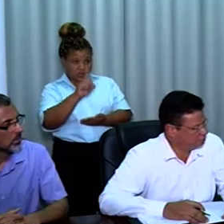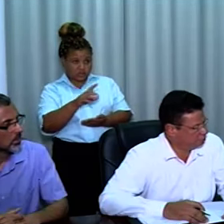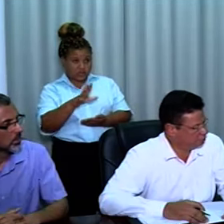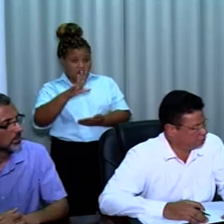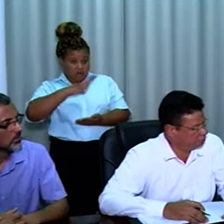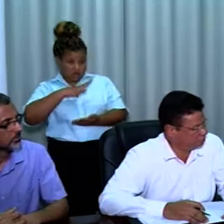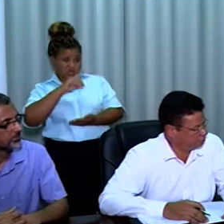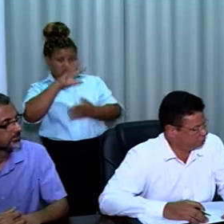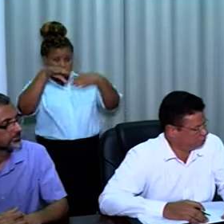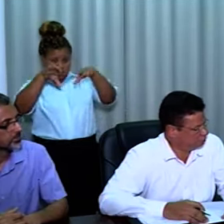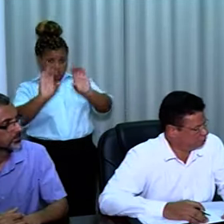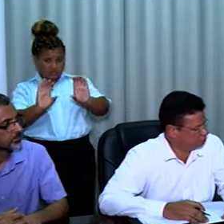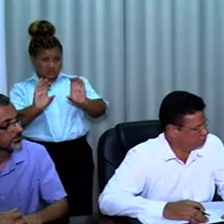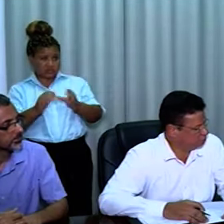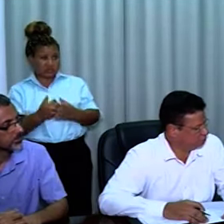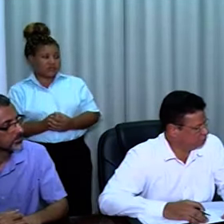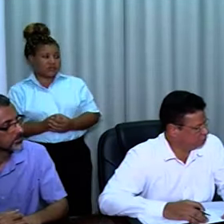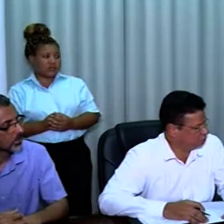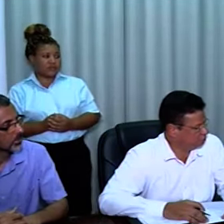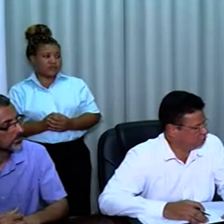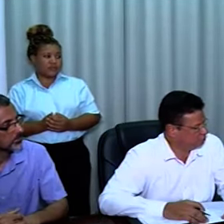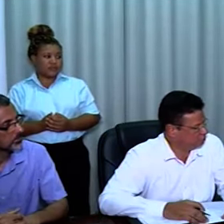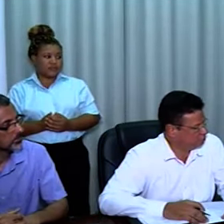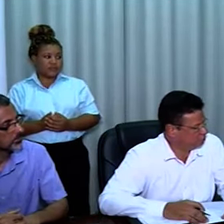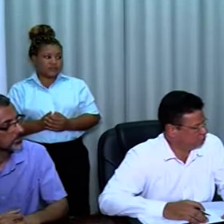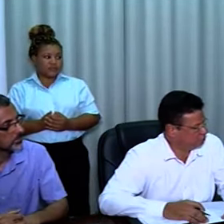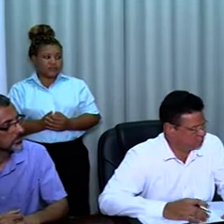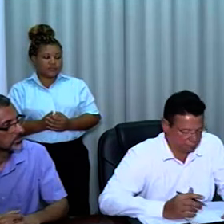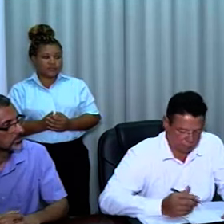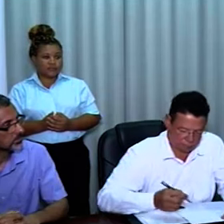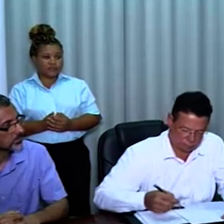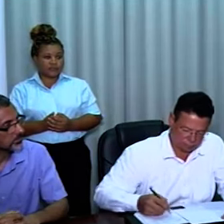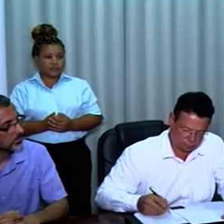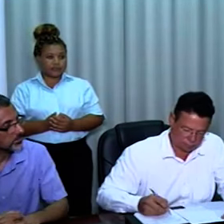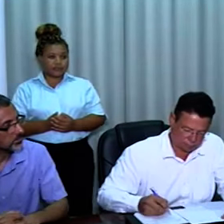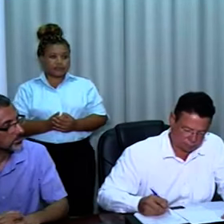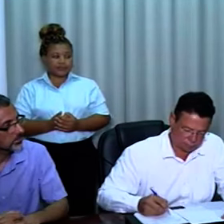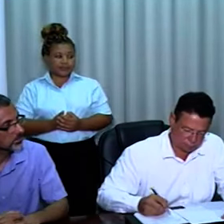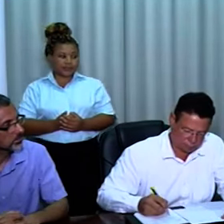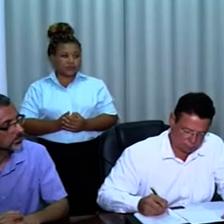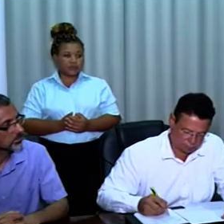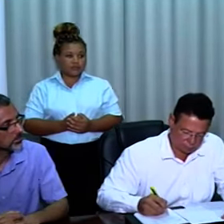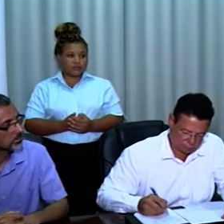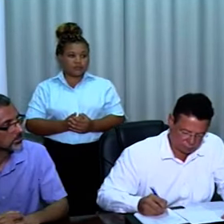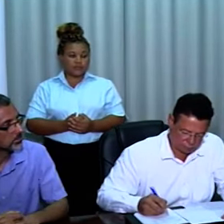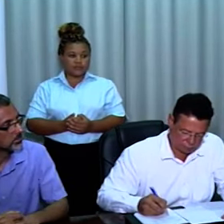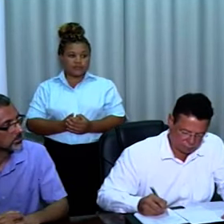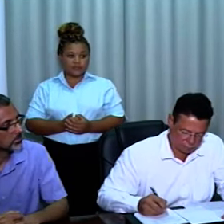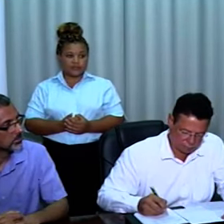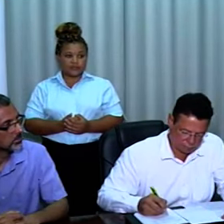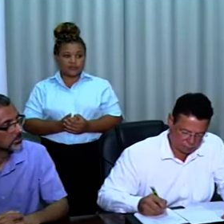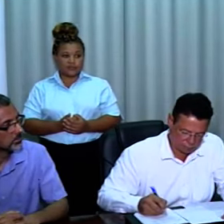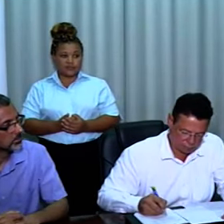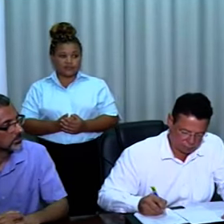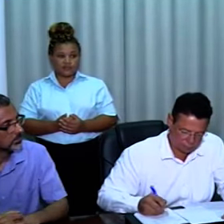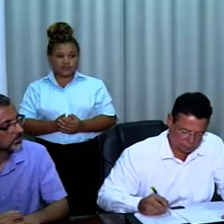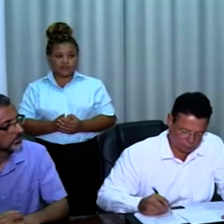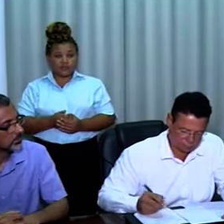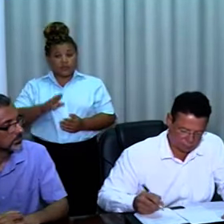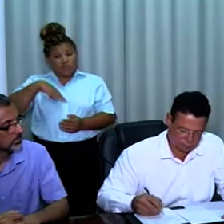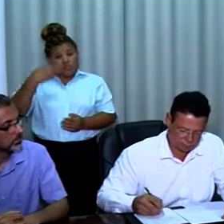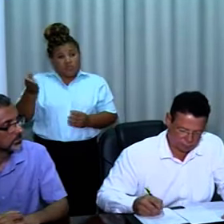ça, deuxièmement, il y en a une autre région. Risque qui fait nous pas pétendre, non, mais pas avec des